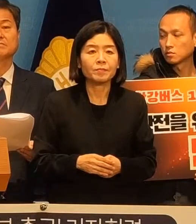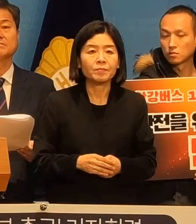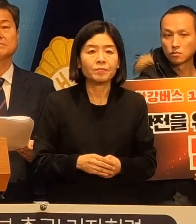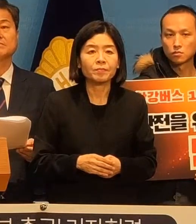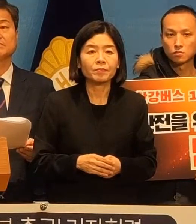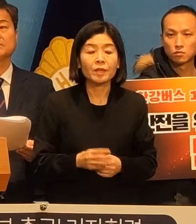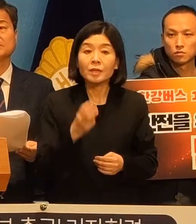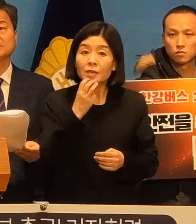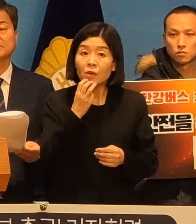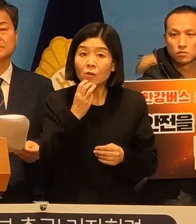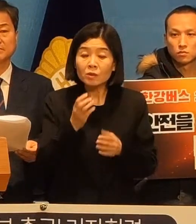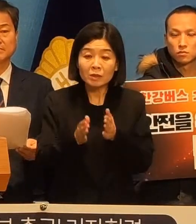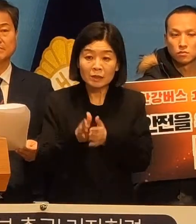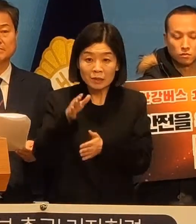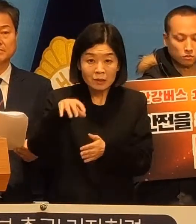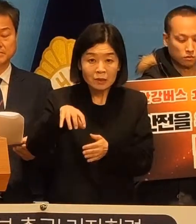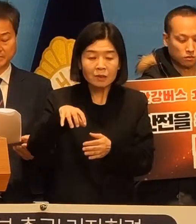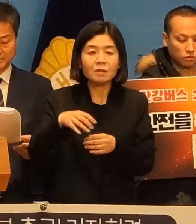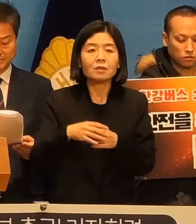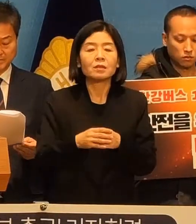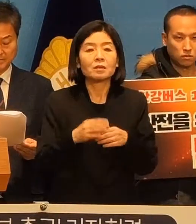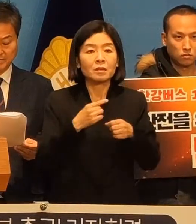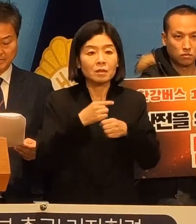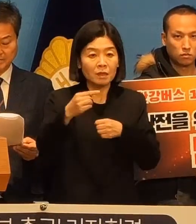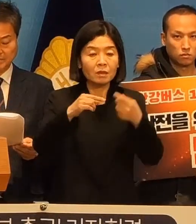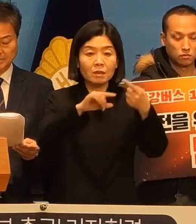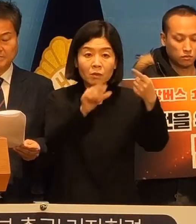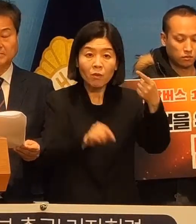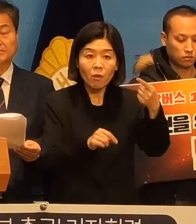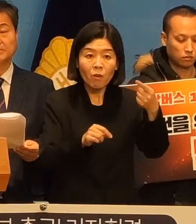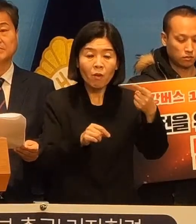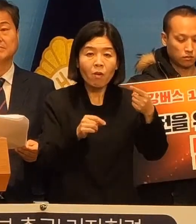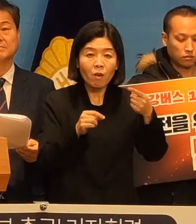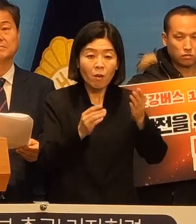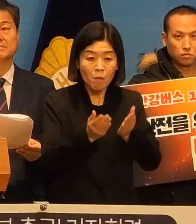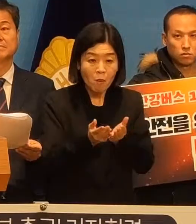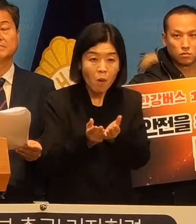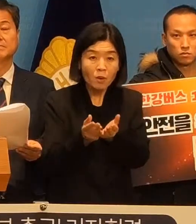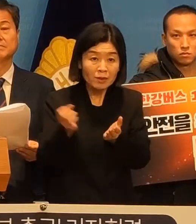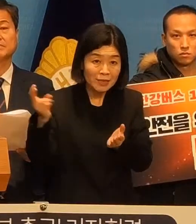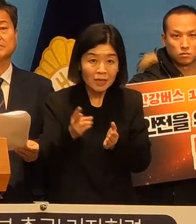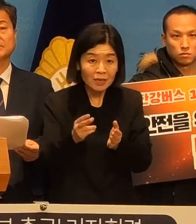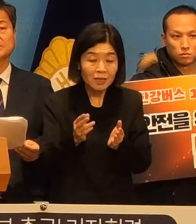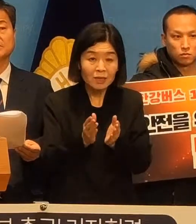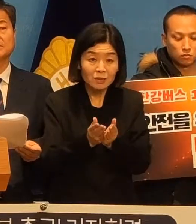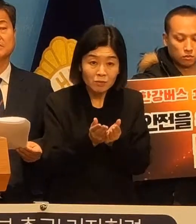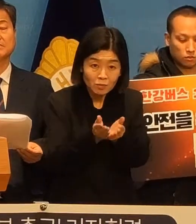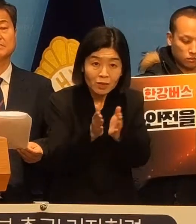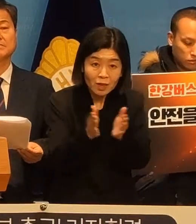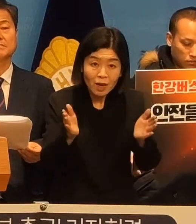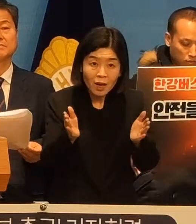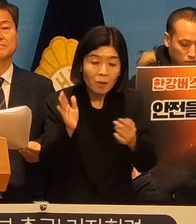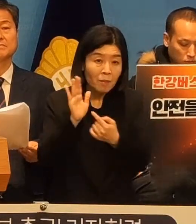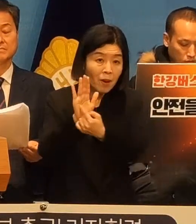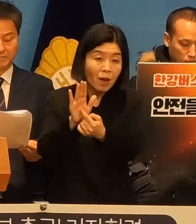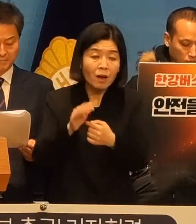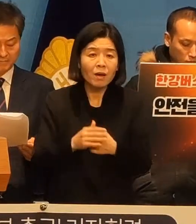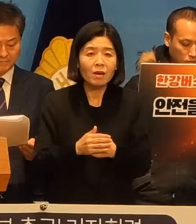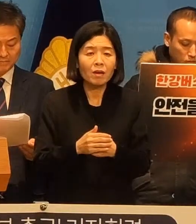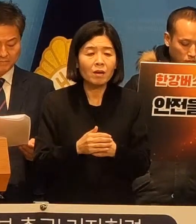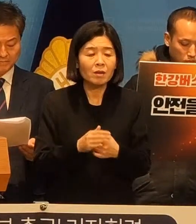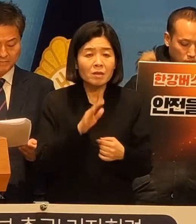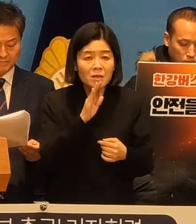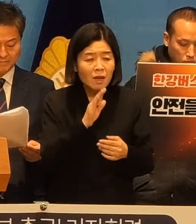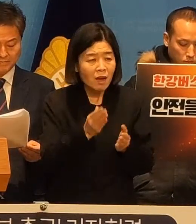그럼에도 서울시는 내년 1월 한강버스 전면 운항 재개를 예고하고 있습니다. 이미 여러 차례 좌초